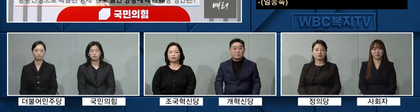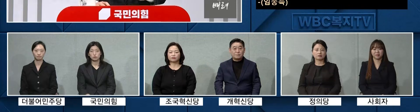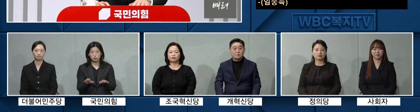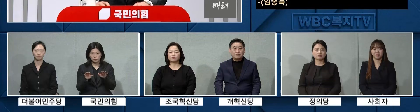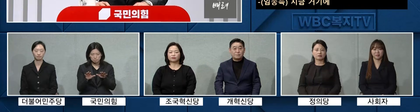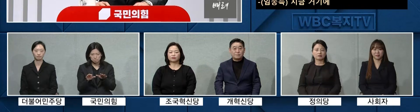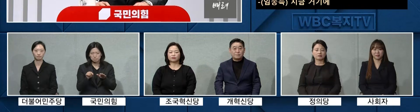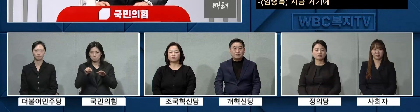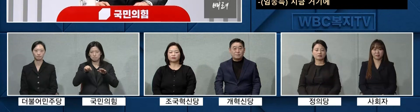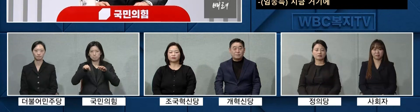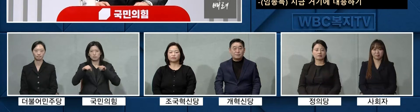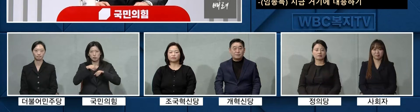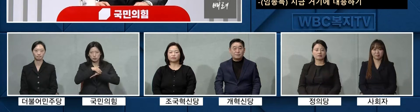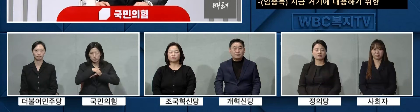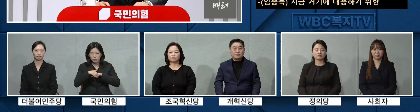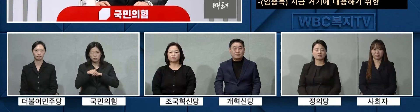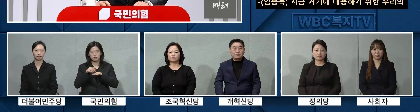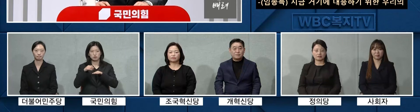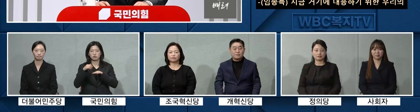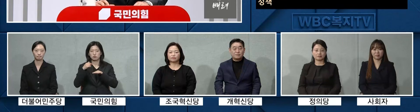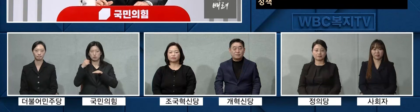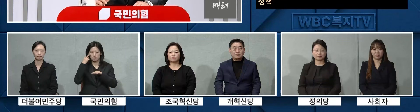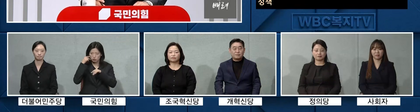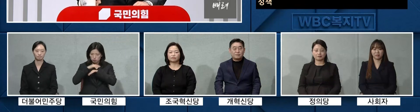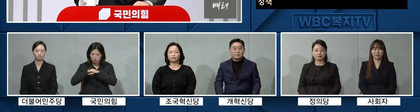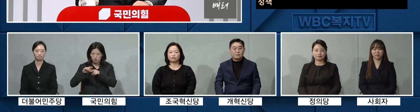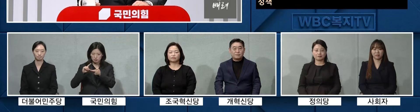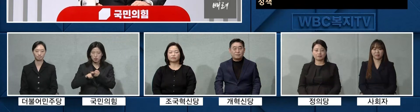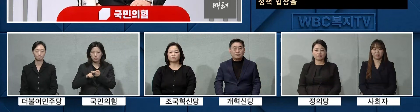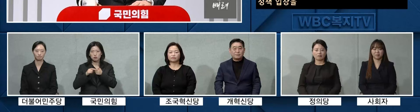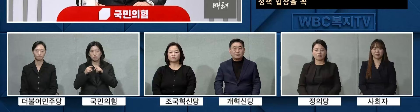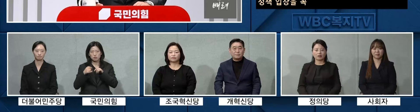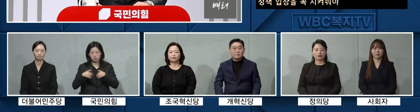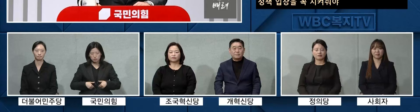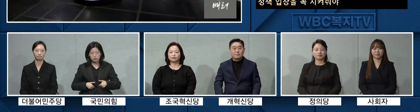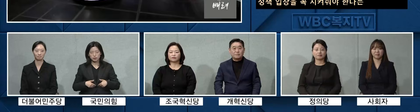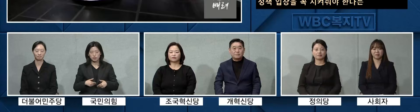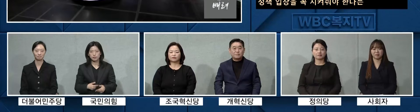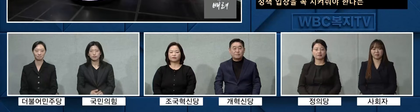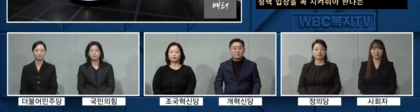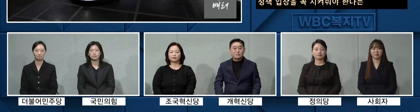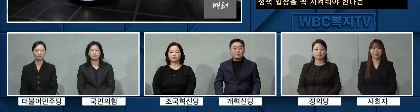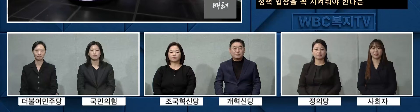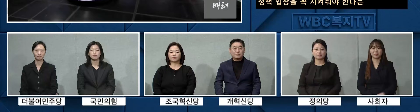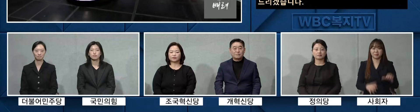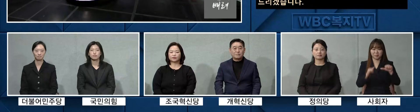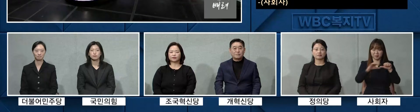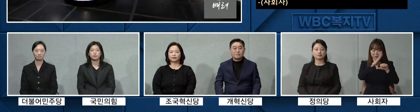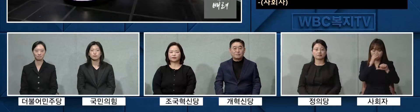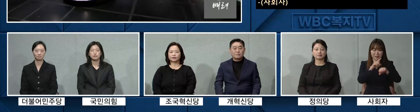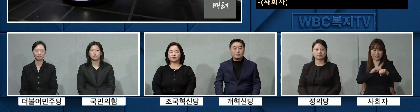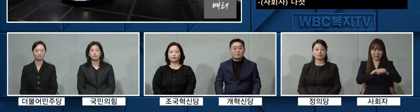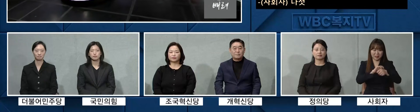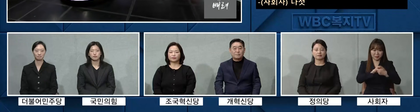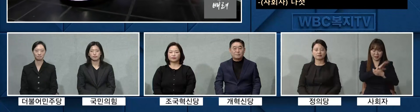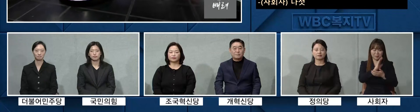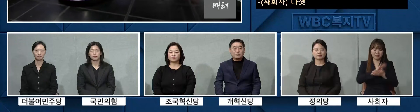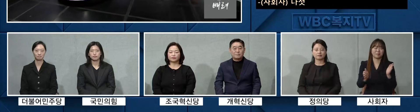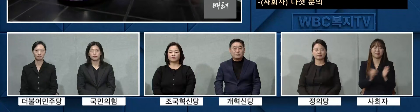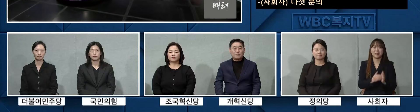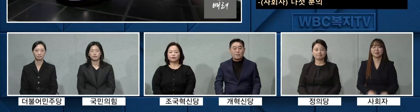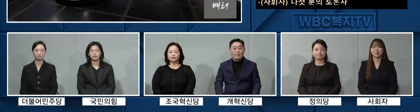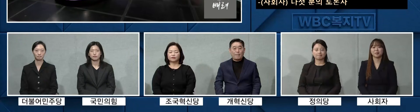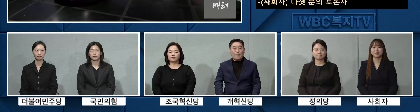우리의 정책 입장을 꼭 지켜줘야 된다는 말씀을 드리겠습니다. 예, 5분의 토론자 모두 시간을 모두